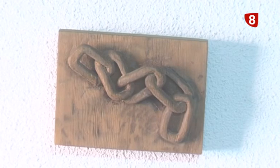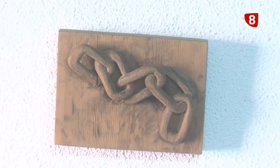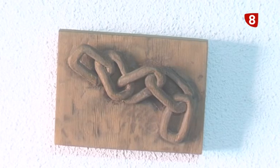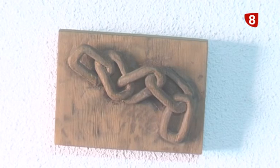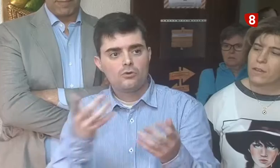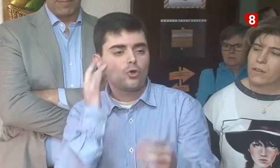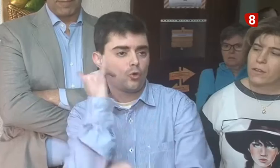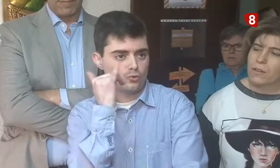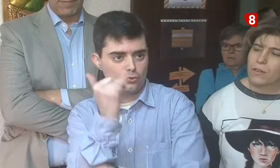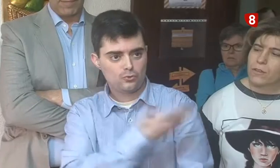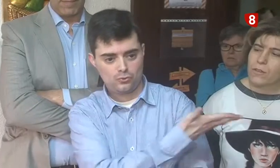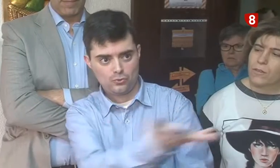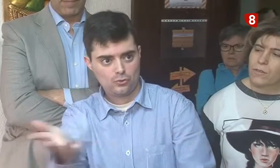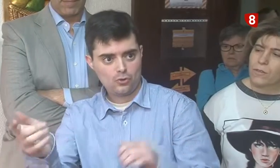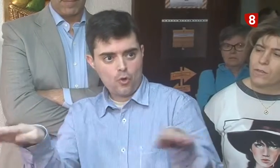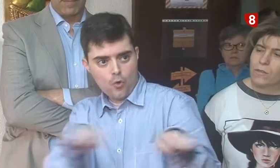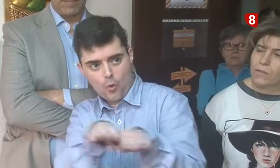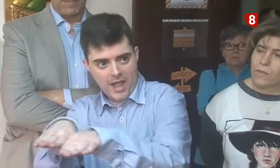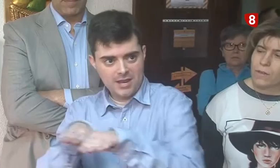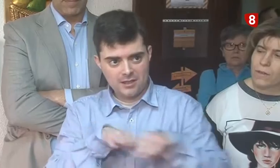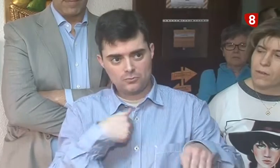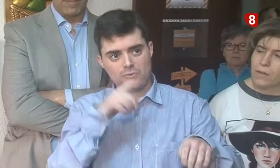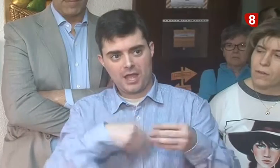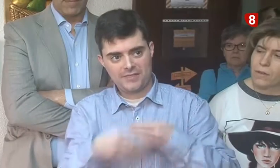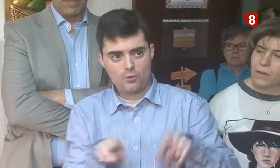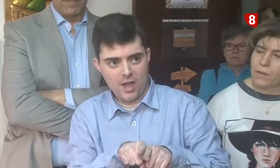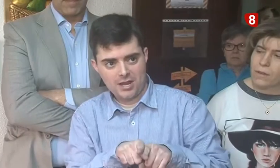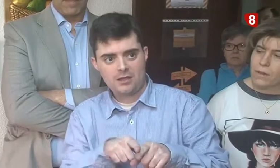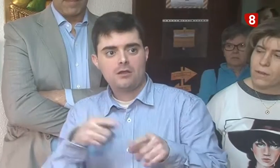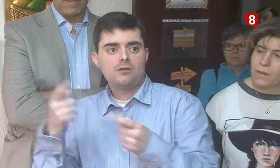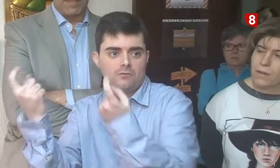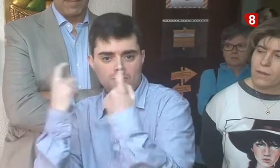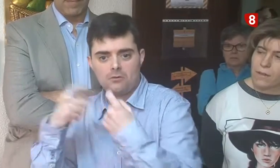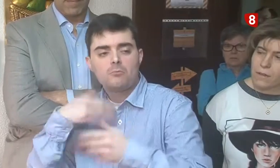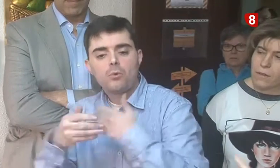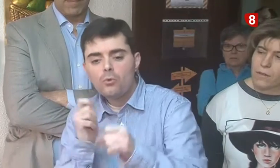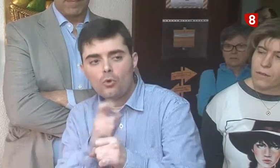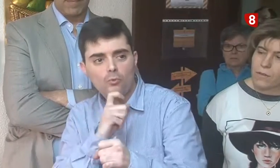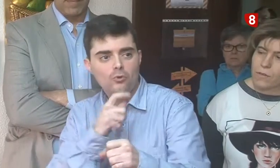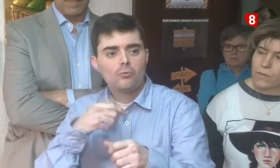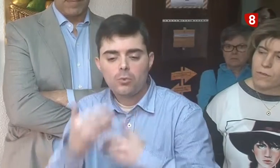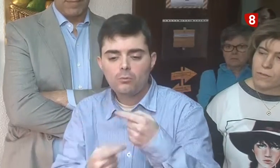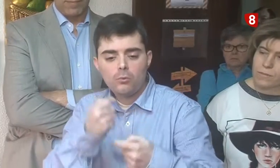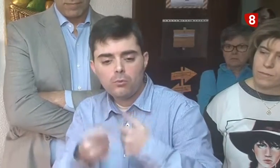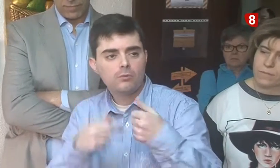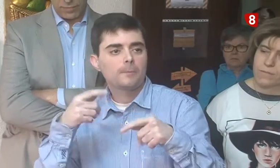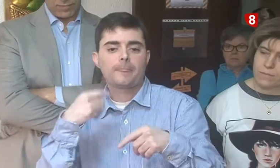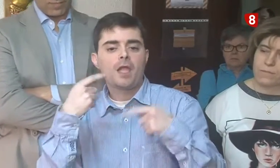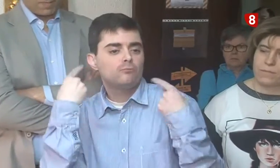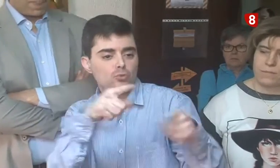Sí, que ha tenido una formación en un instituto en el cual todos estudiaban lo mismo, la madera, y